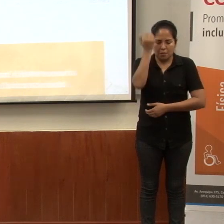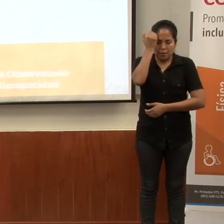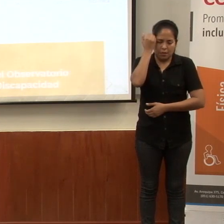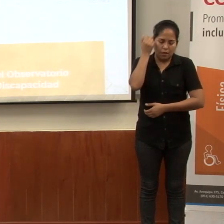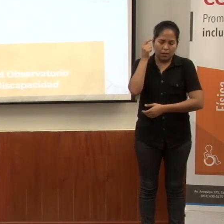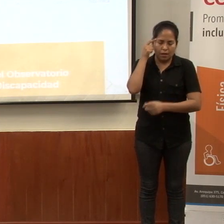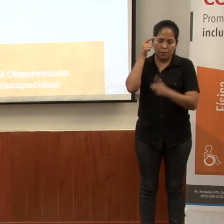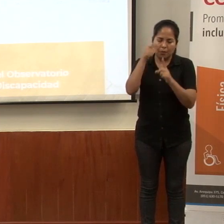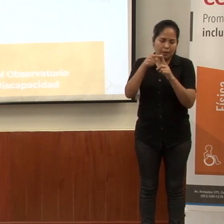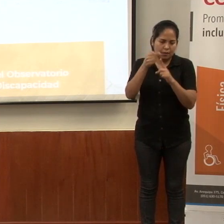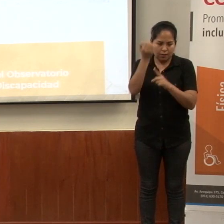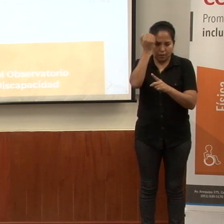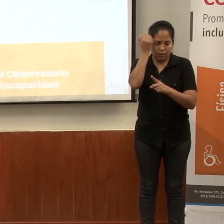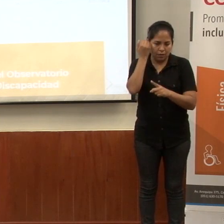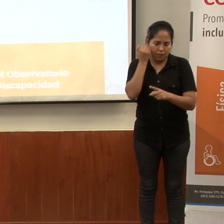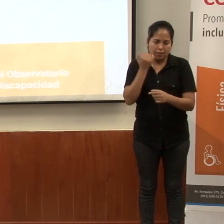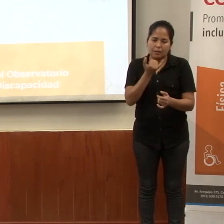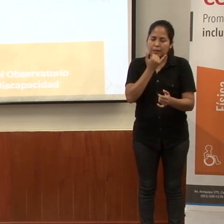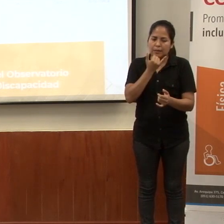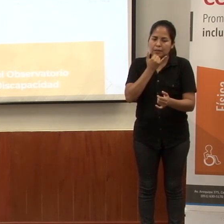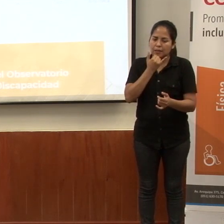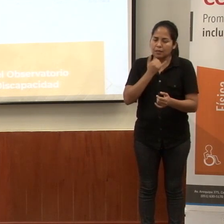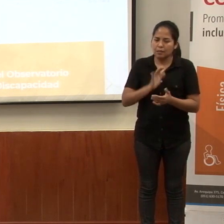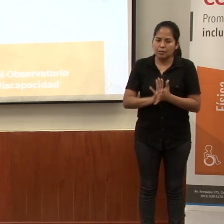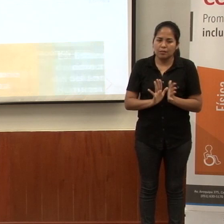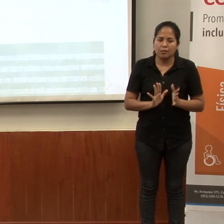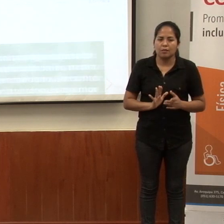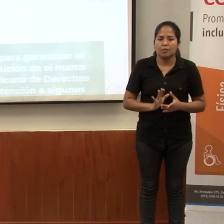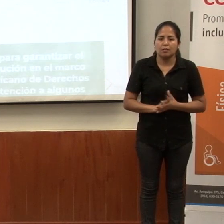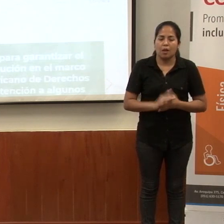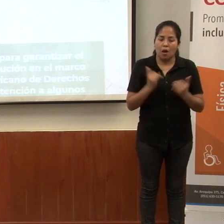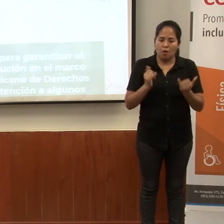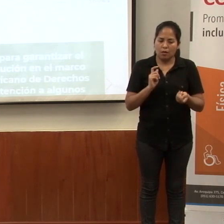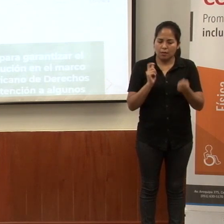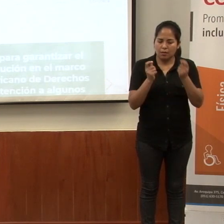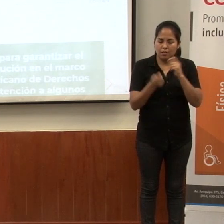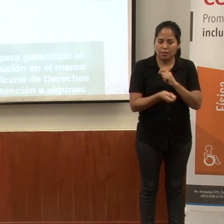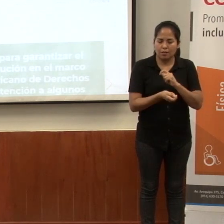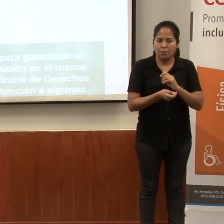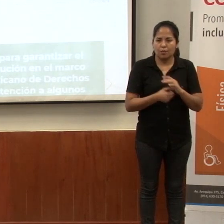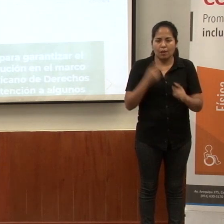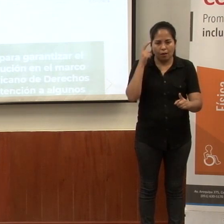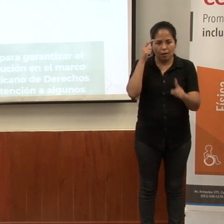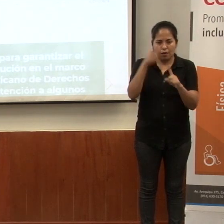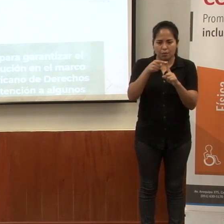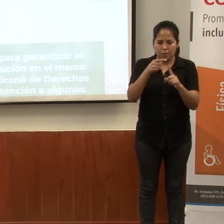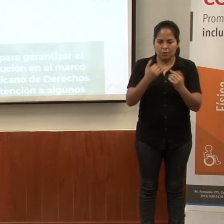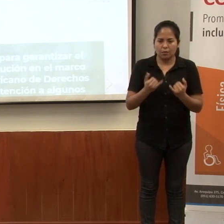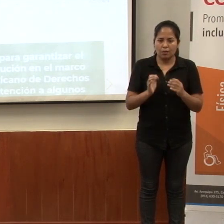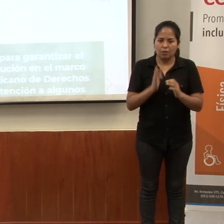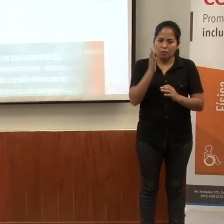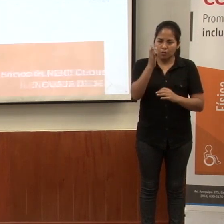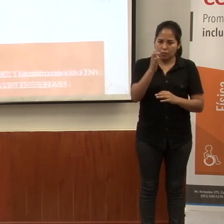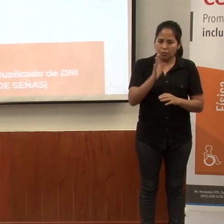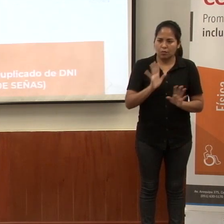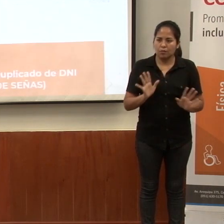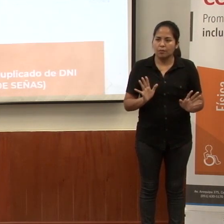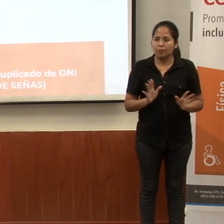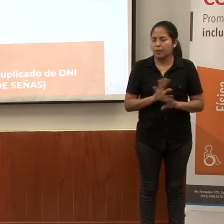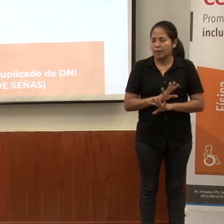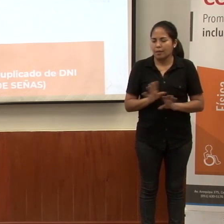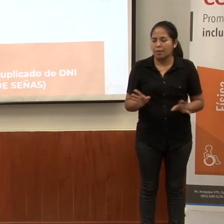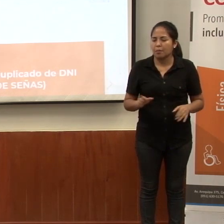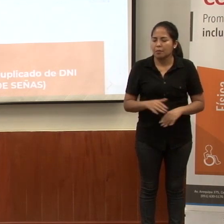que se calificaba a las personas con discapacidad por la deficiencia, nada más, ¿no? Entonces yo creo que, bueno, seguimos para adelante y creo que ahí